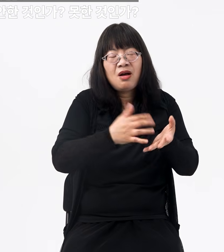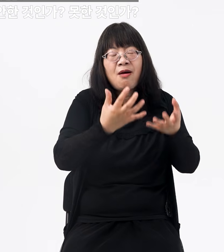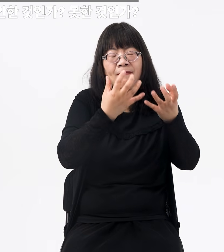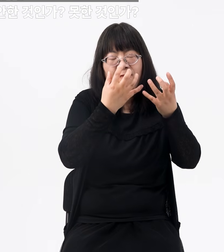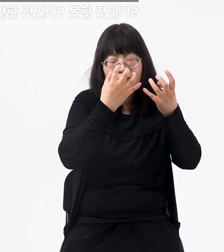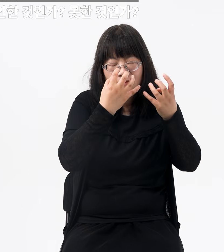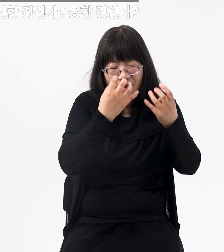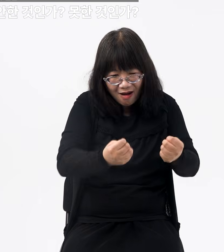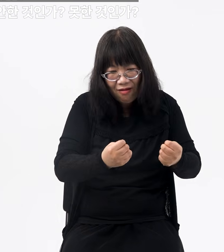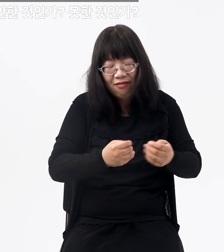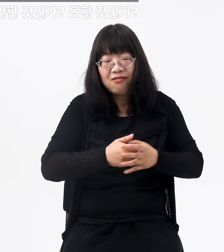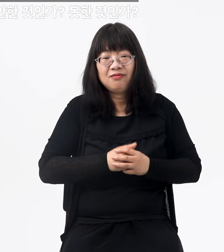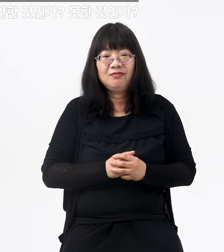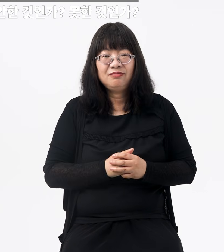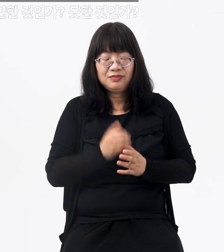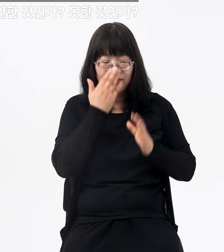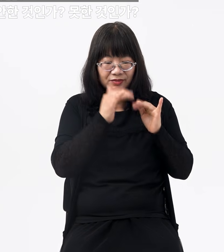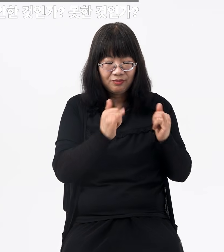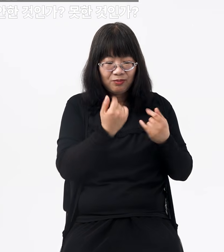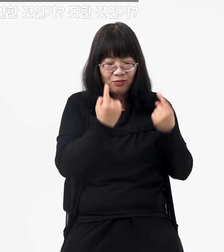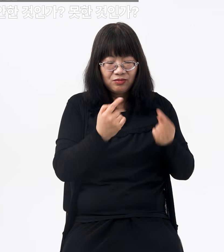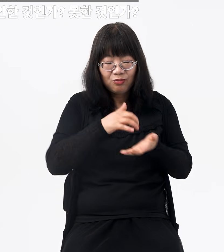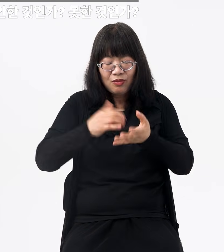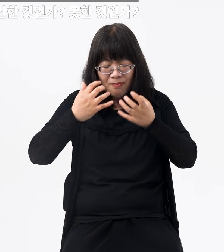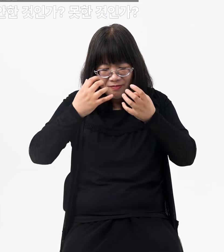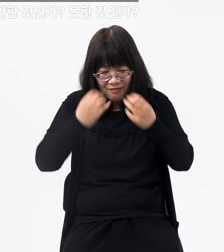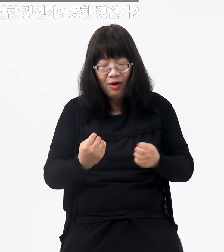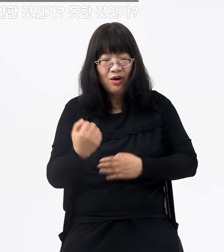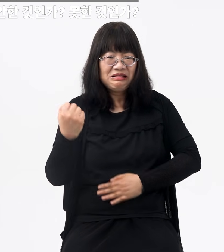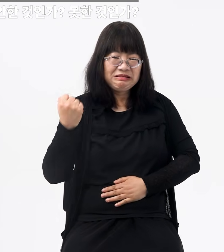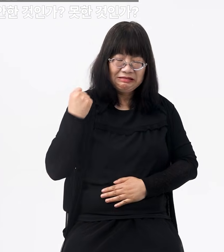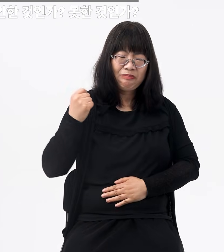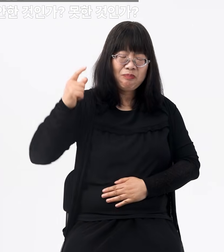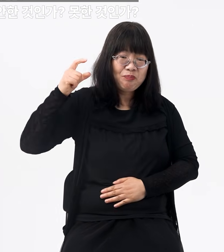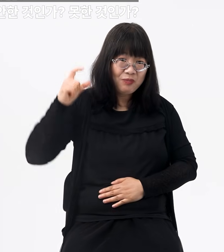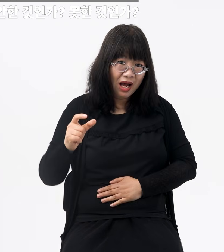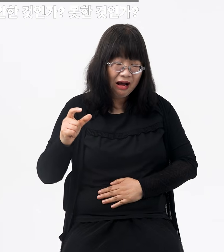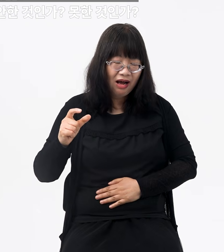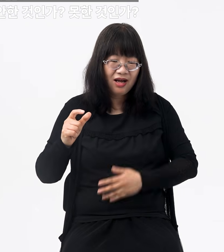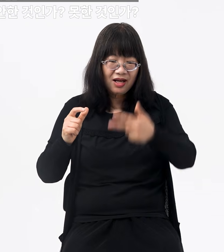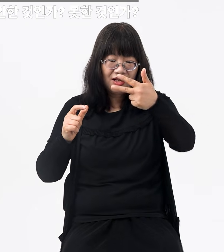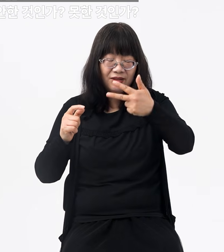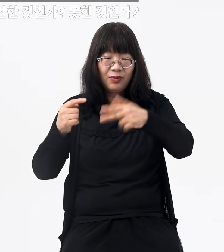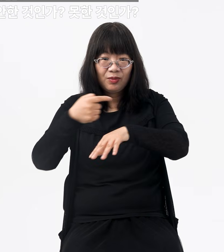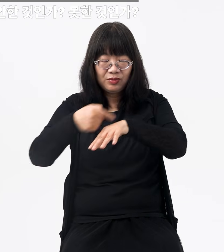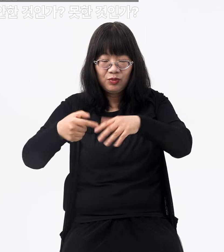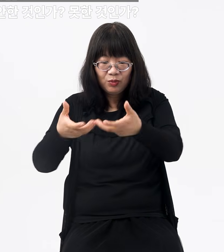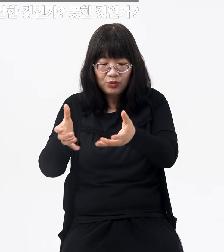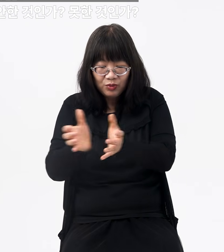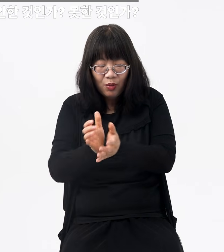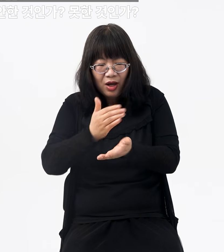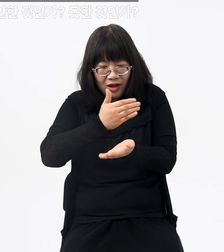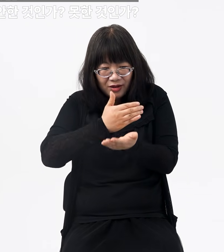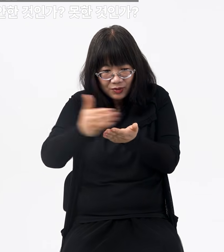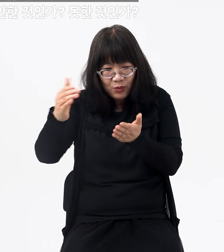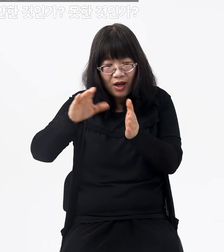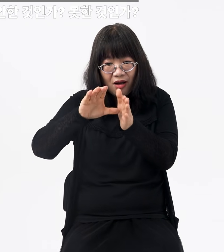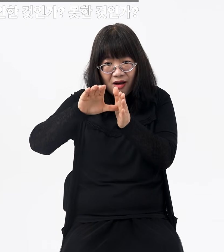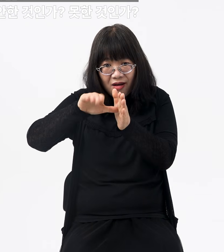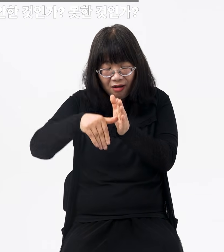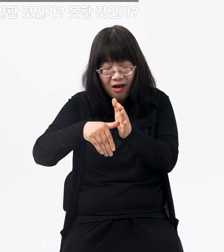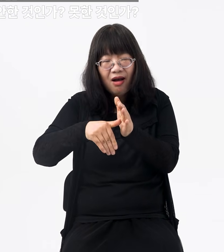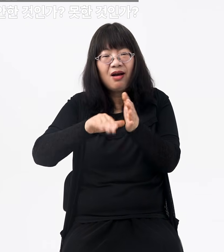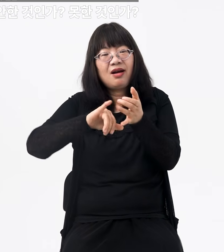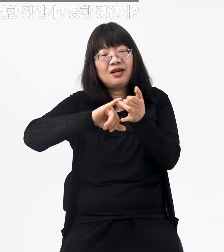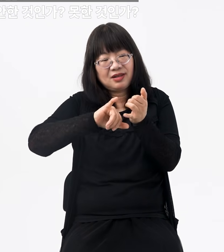숫자가 많단 말이에요. 이스라엘보다 힘이 센 7 족속을 쫓아내실 때